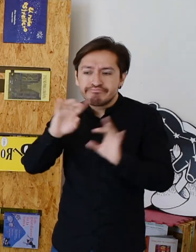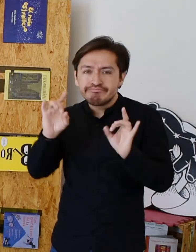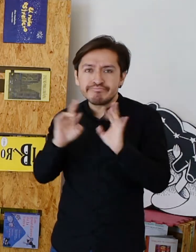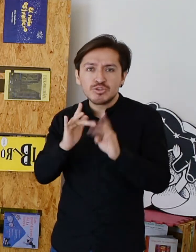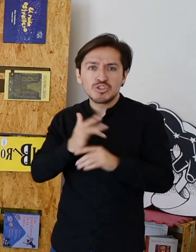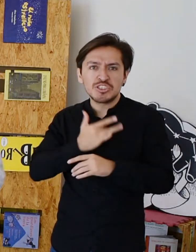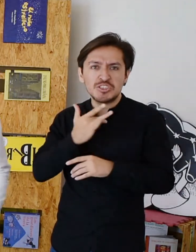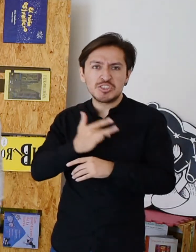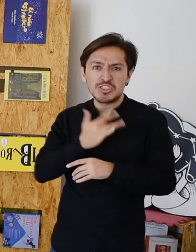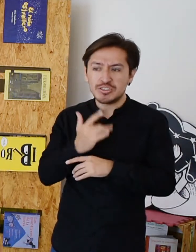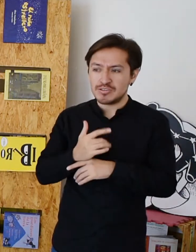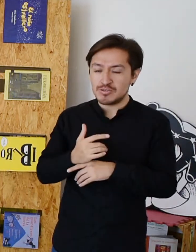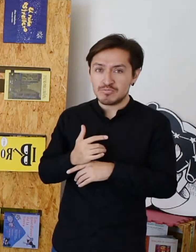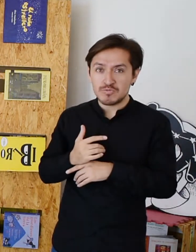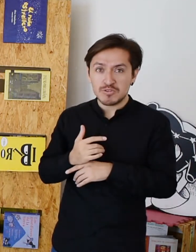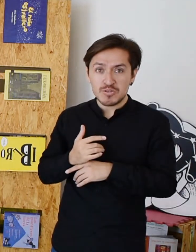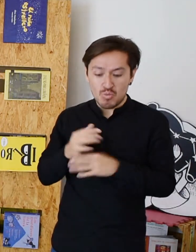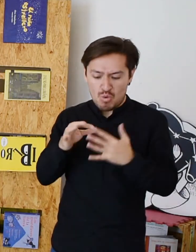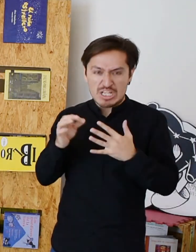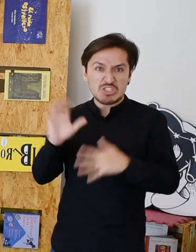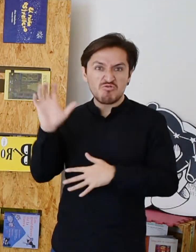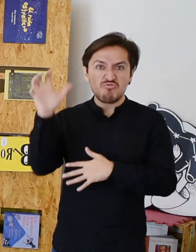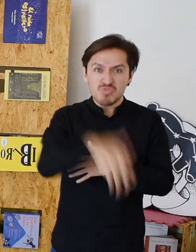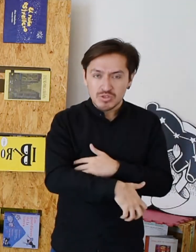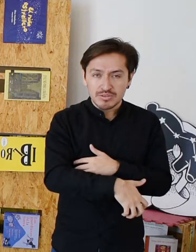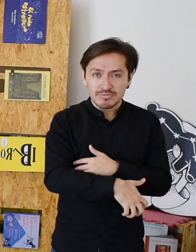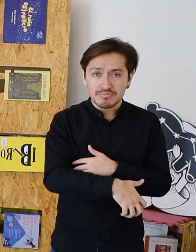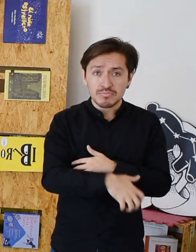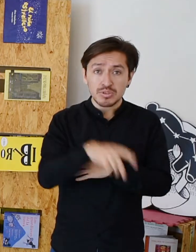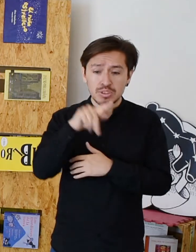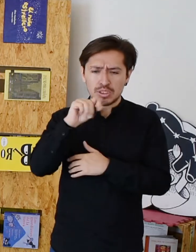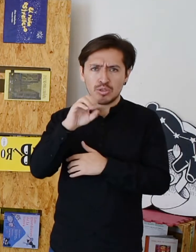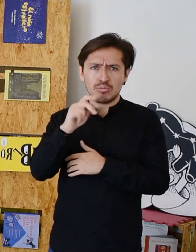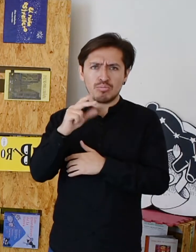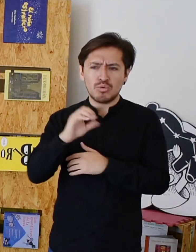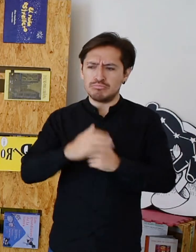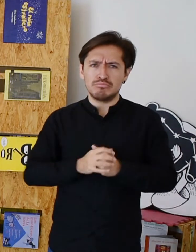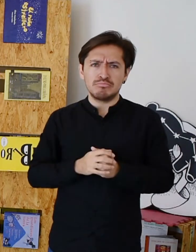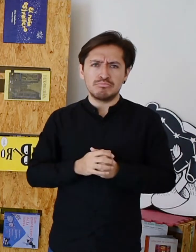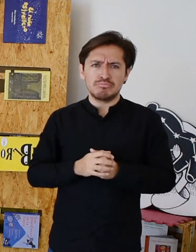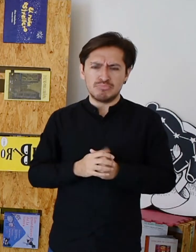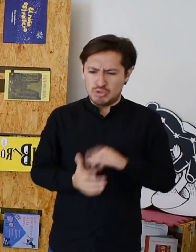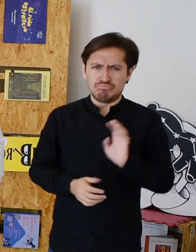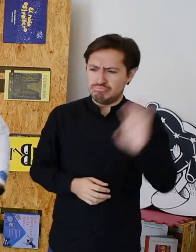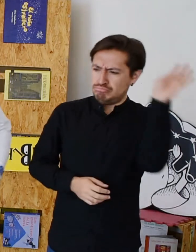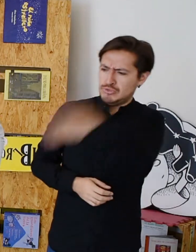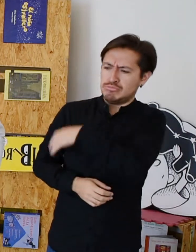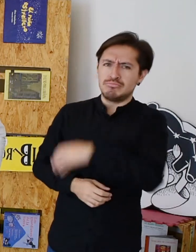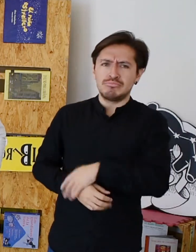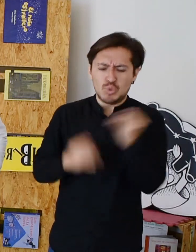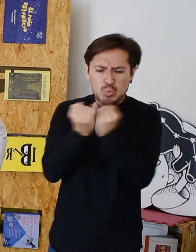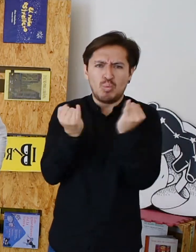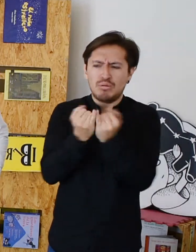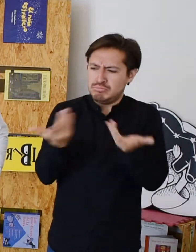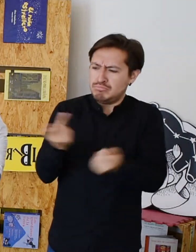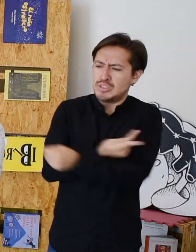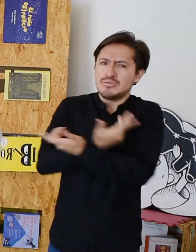seguro, saltó y le dio un garrazo al topo. Y el topo, pues que le regresó un garrazo, ¿qué le pasaba a ese